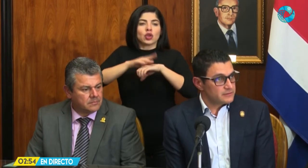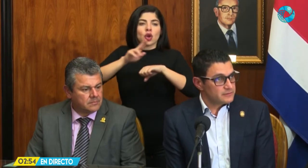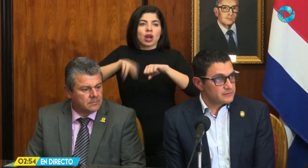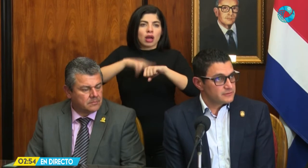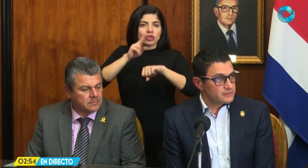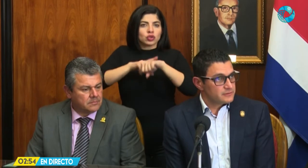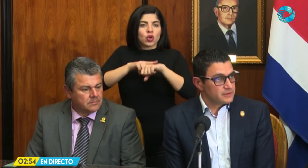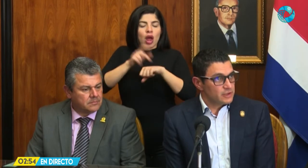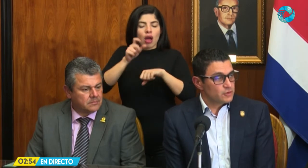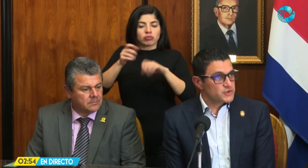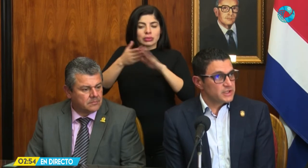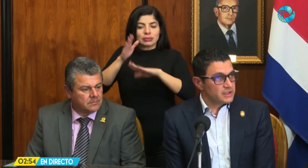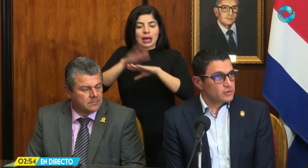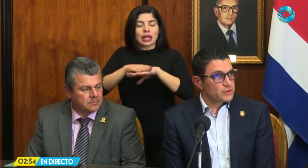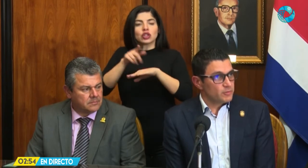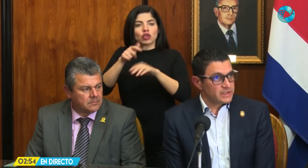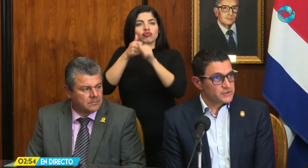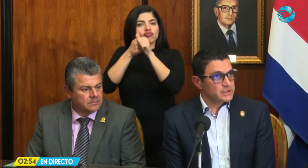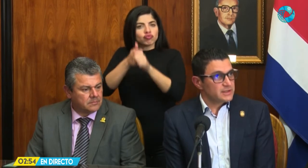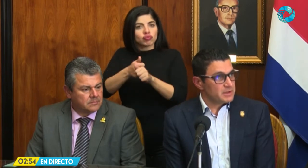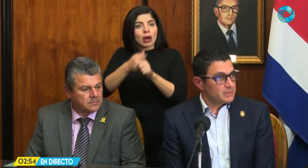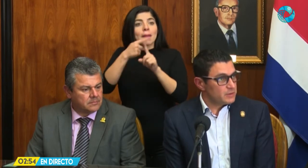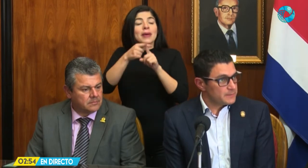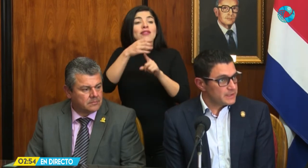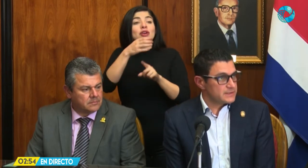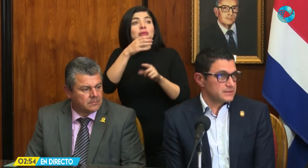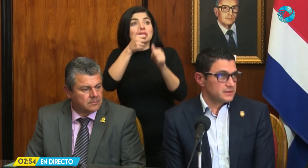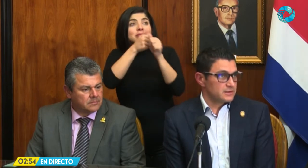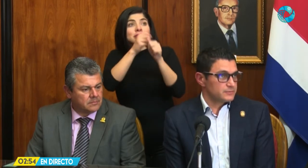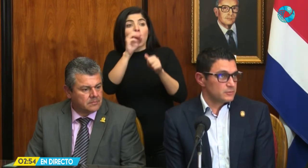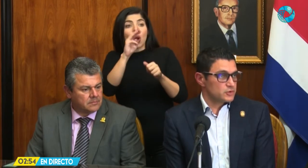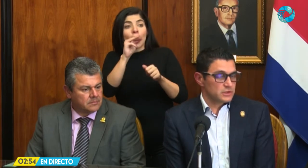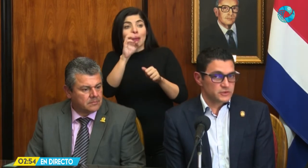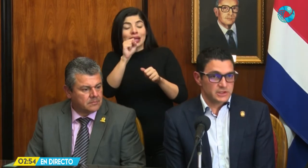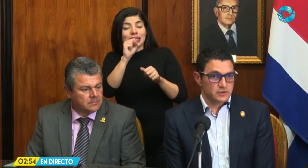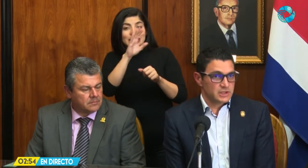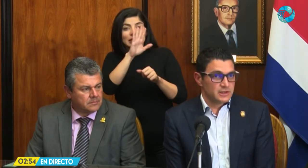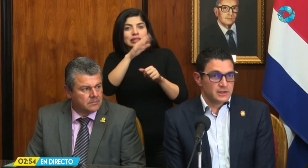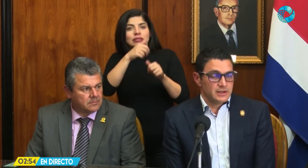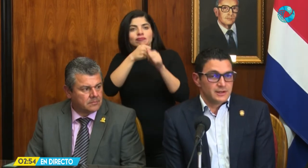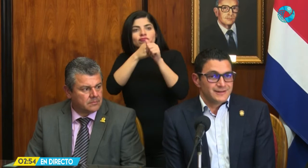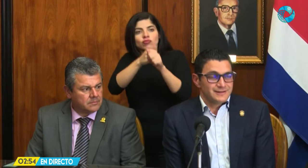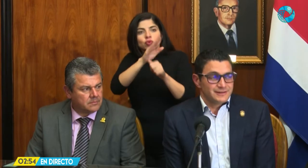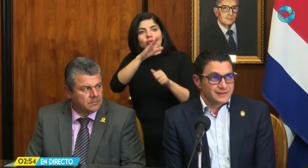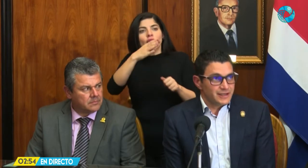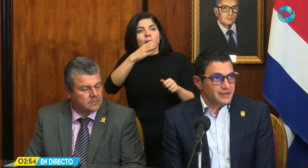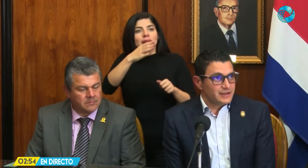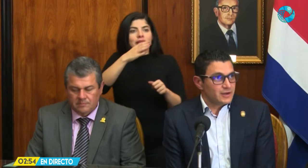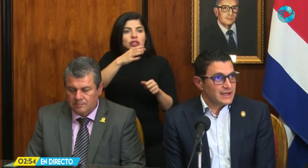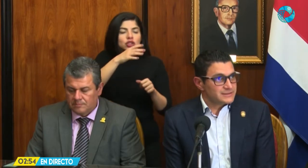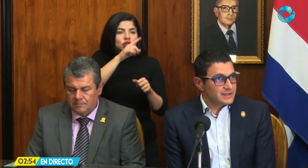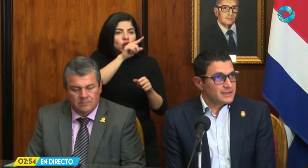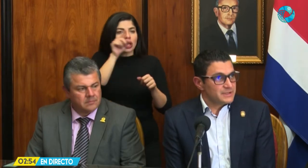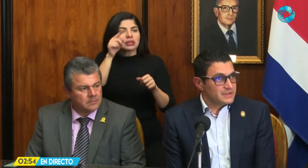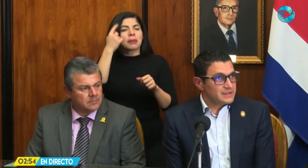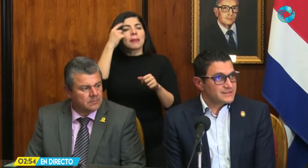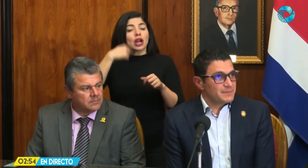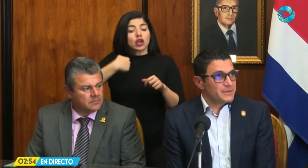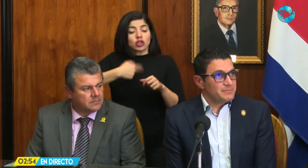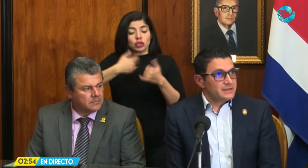nacional, incluso siguiendo recomendaciones de la misma OMS, en muchos de los sentidos, de hacer